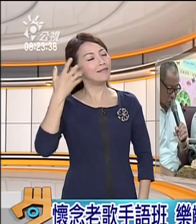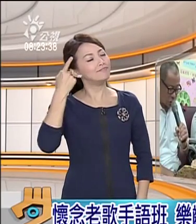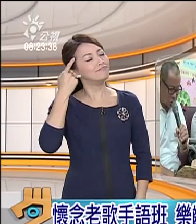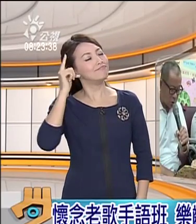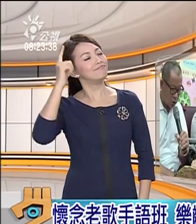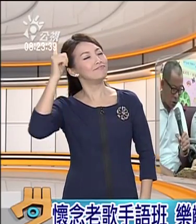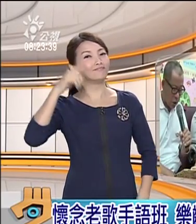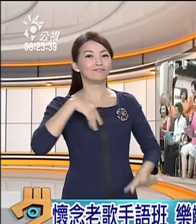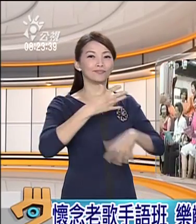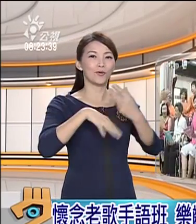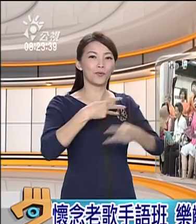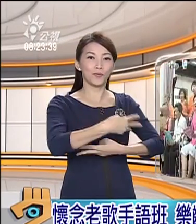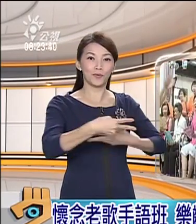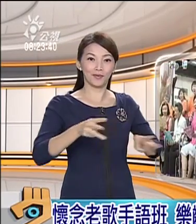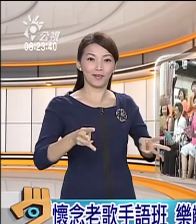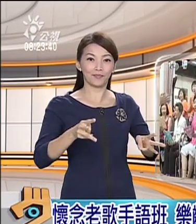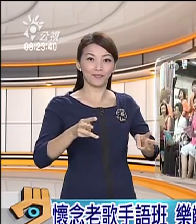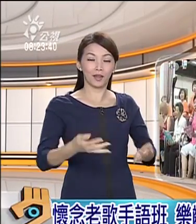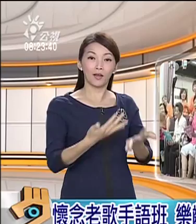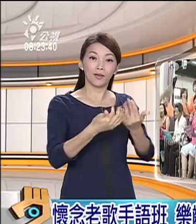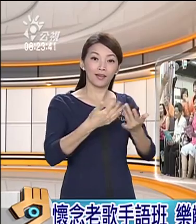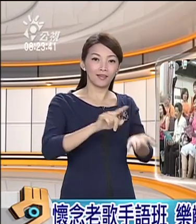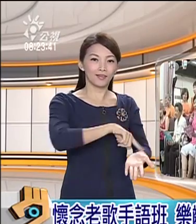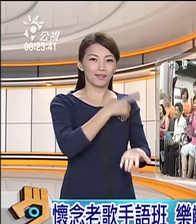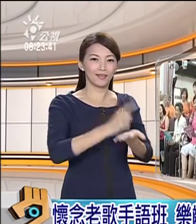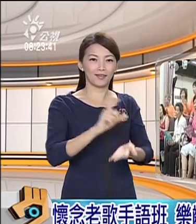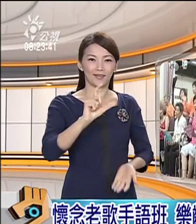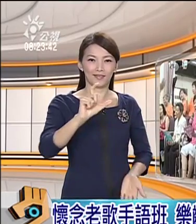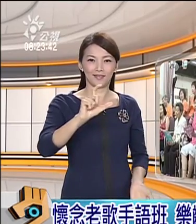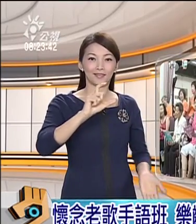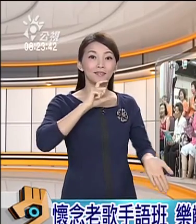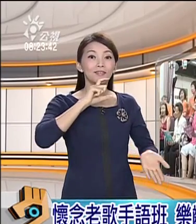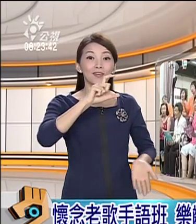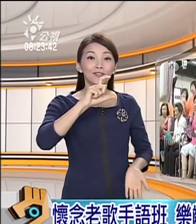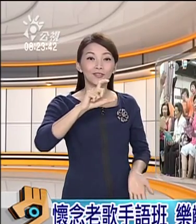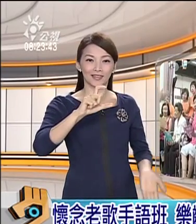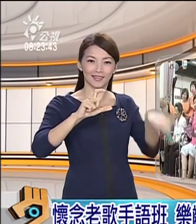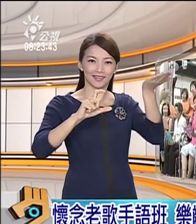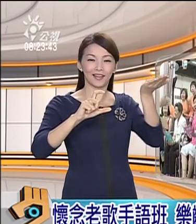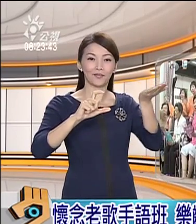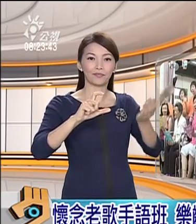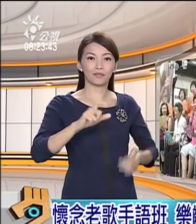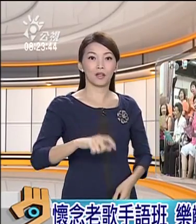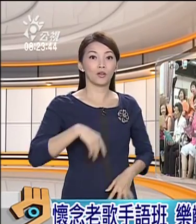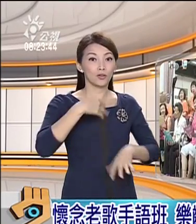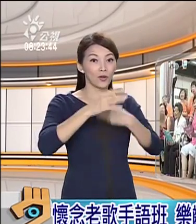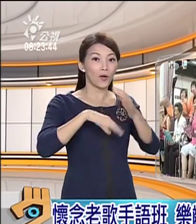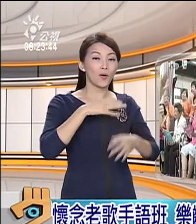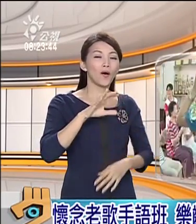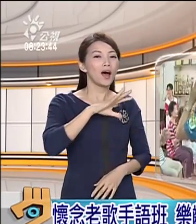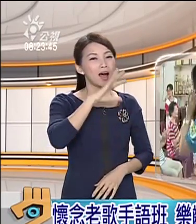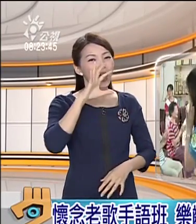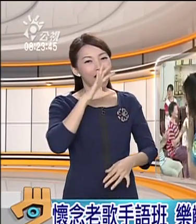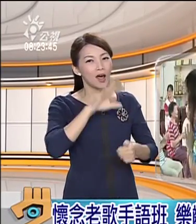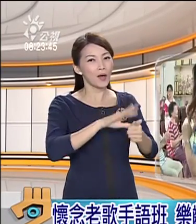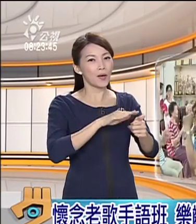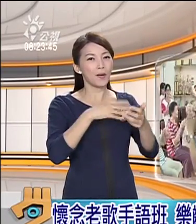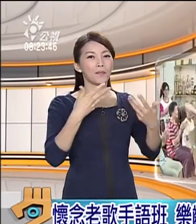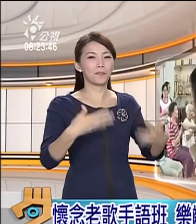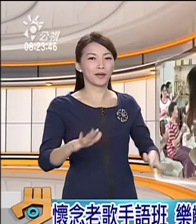里的学员全部都超过了60岁。学完之后，在各地的每个单位来进